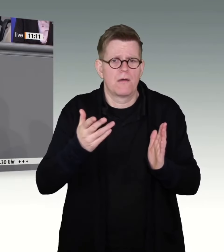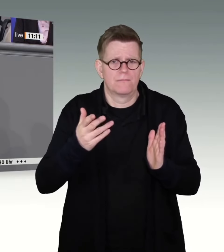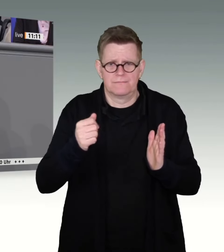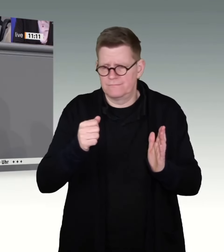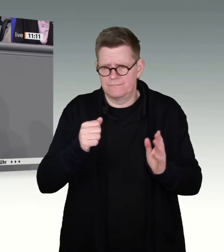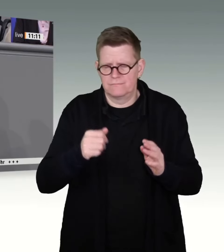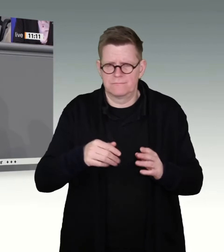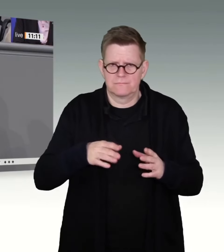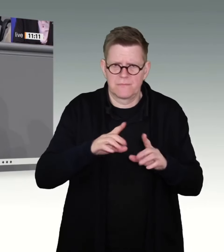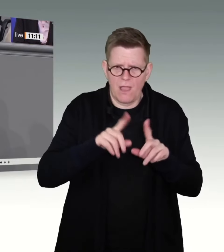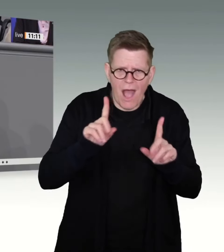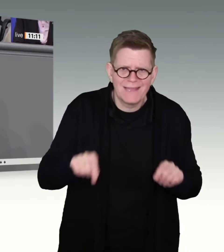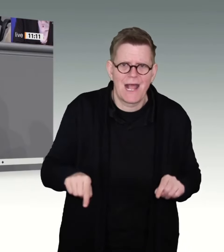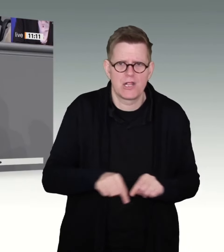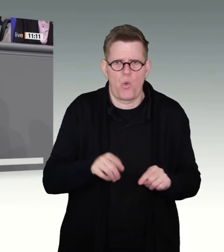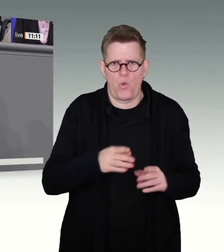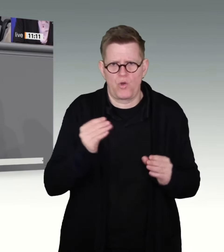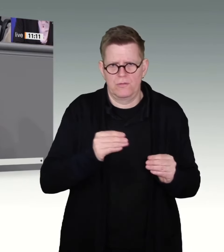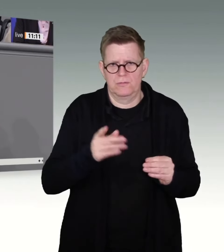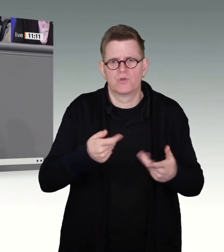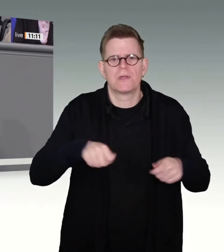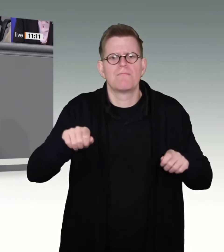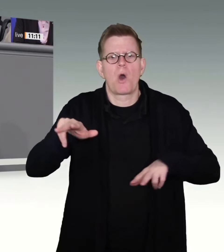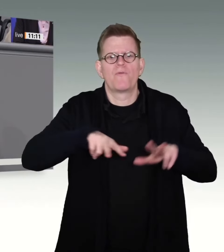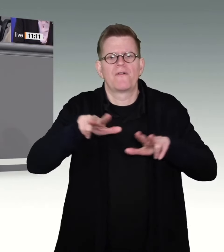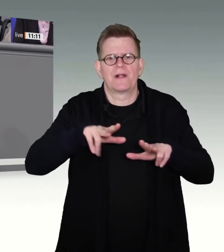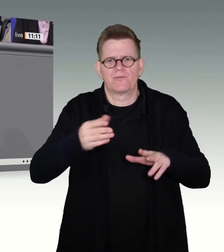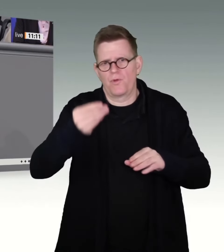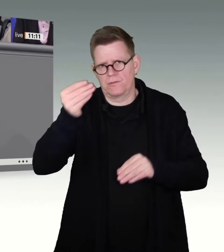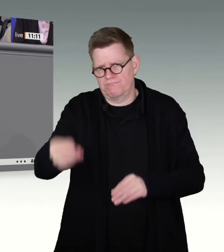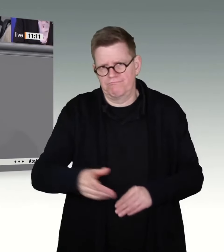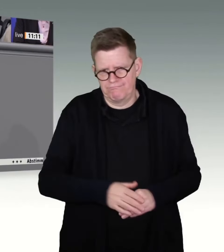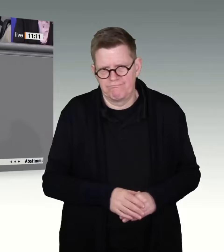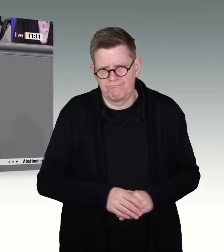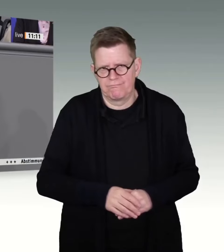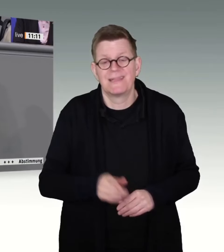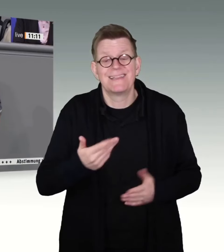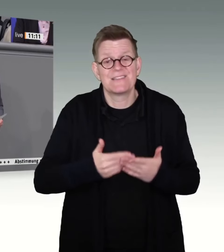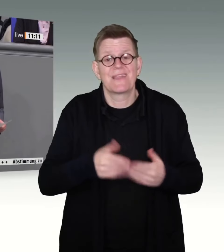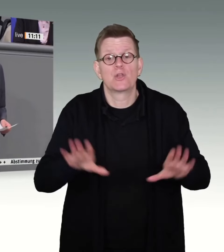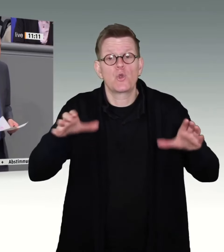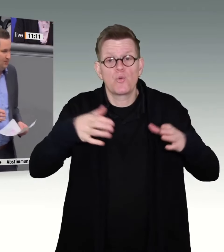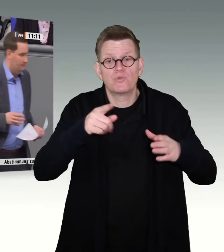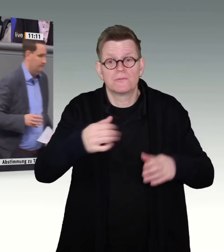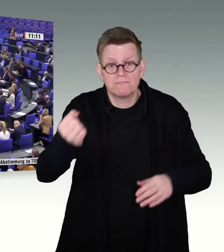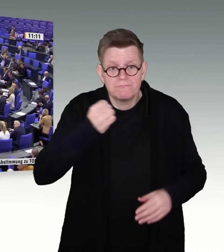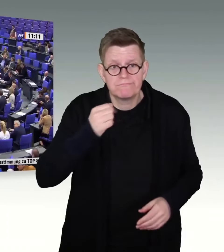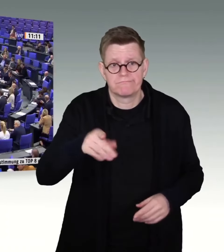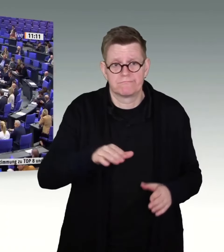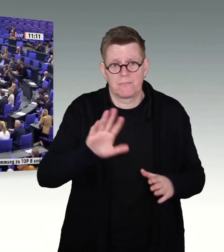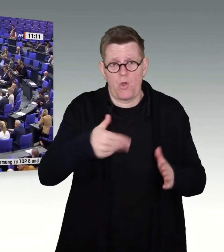Ort. Deswegen müssen wir die Kommunen auch stärken und bei ihrer Aufgabe unterstützen. Herzlichen Dank. Und, Daniel, das nächste Bier geht auf mich.